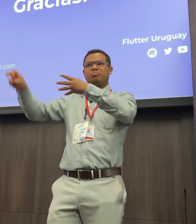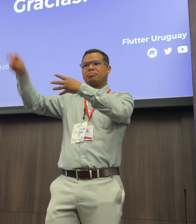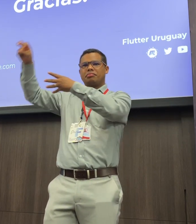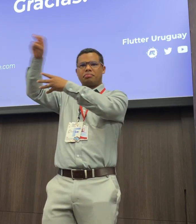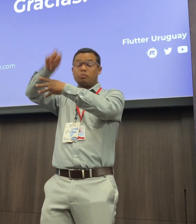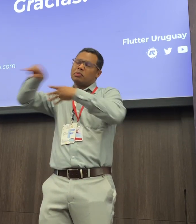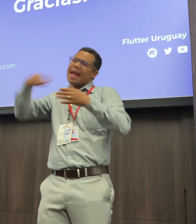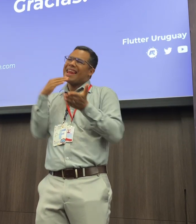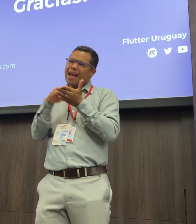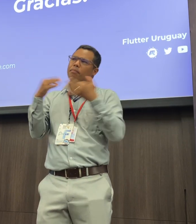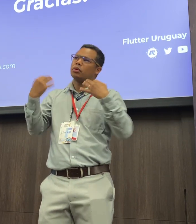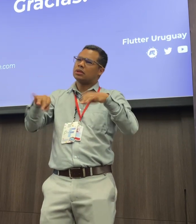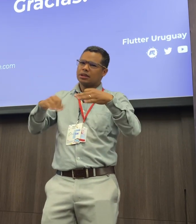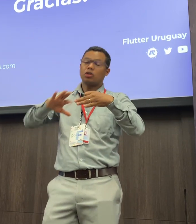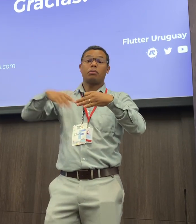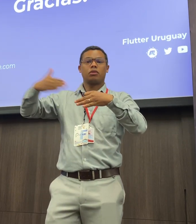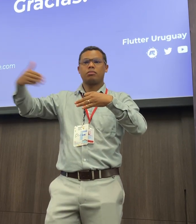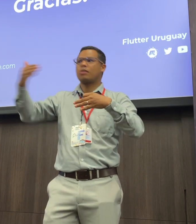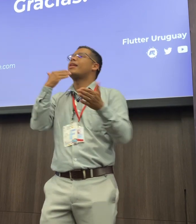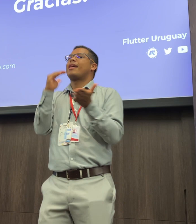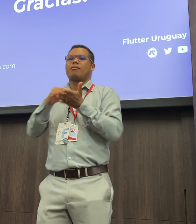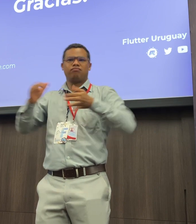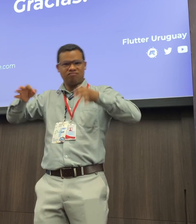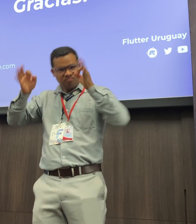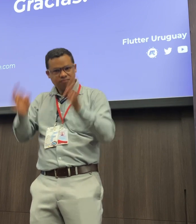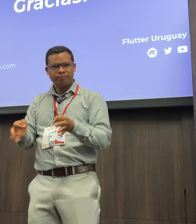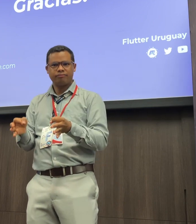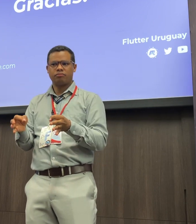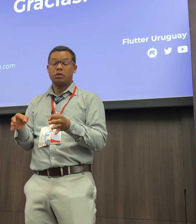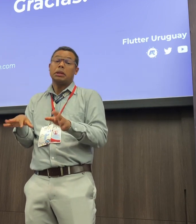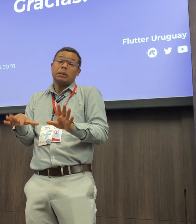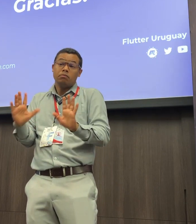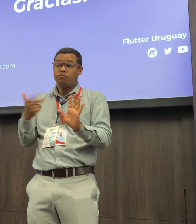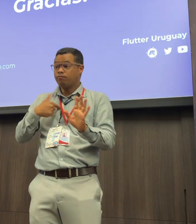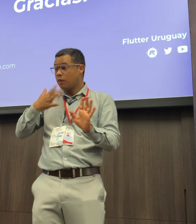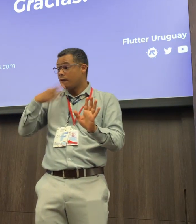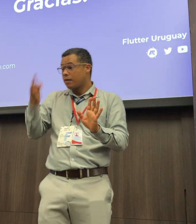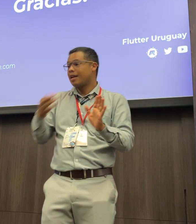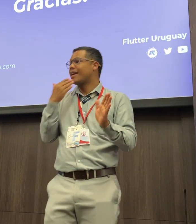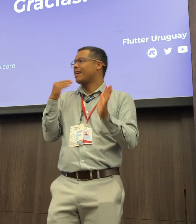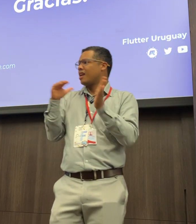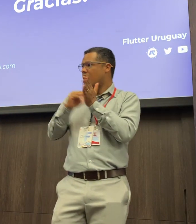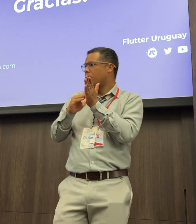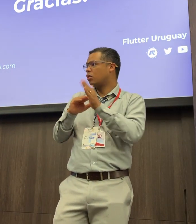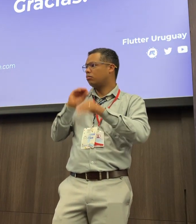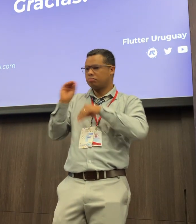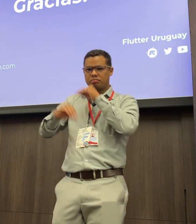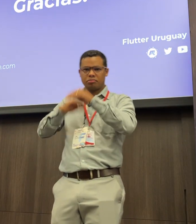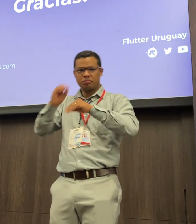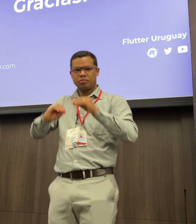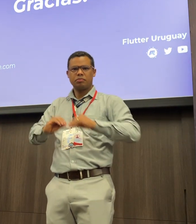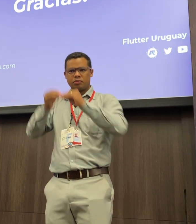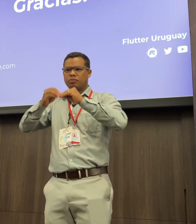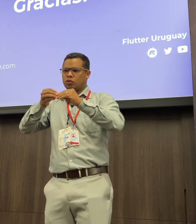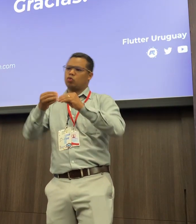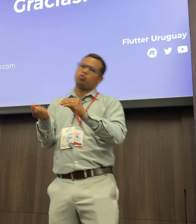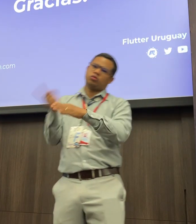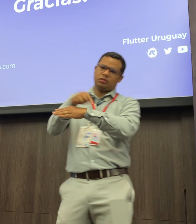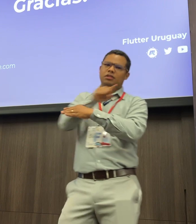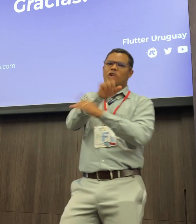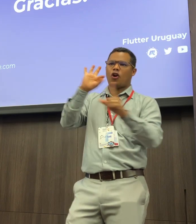para un ejemplo más real. En realidad, el ejemplo consistía nomás del lado de